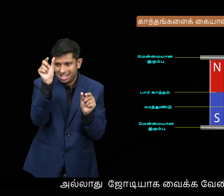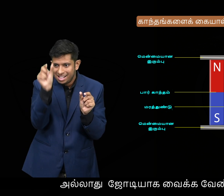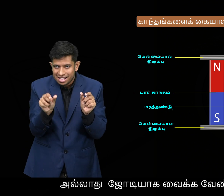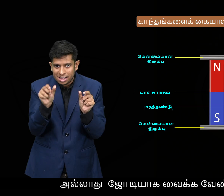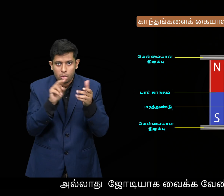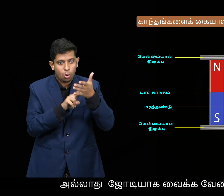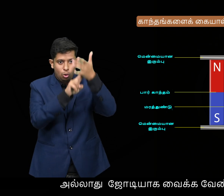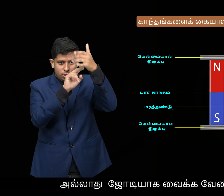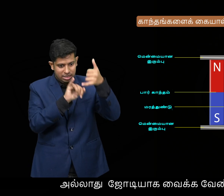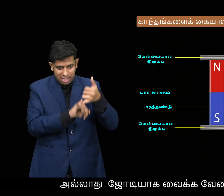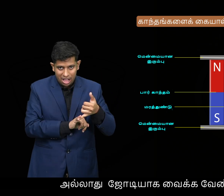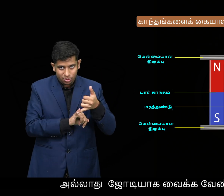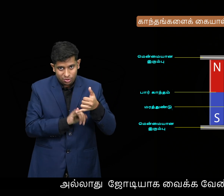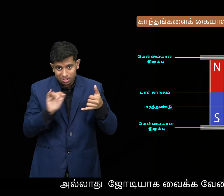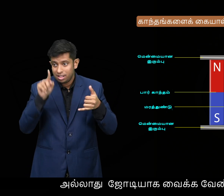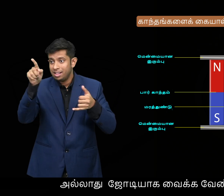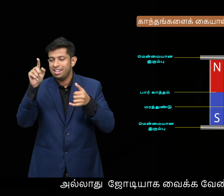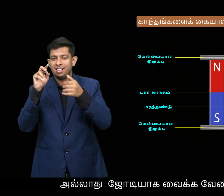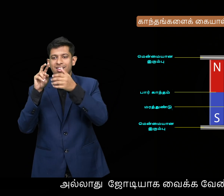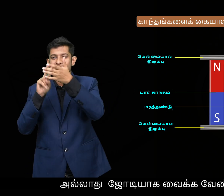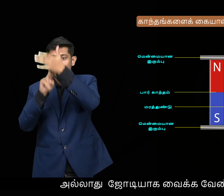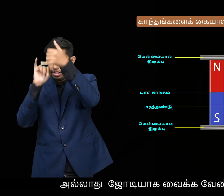அல்லது ஜோடியாக வைக்க வேண்டும்.